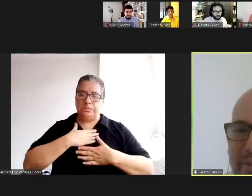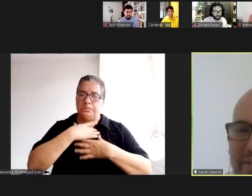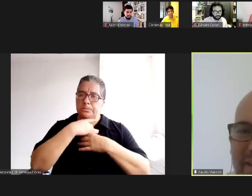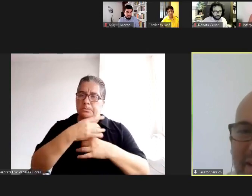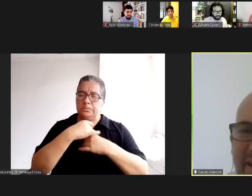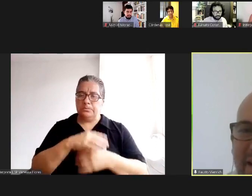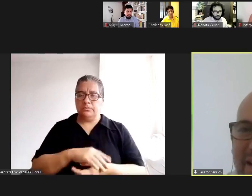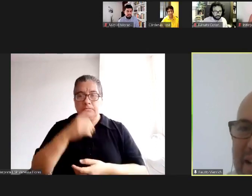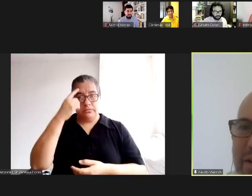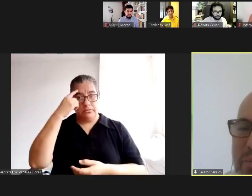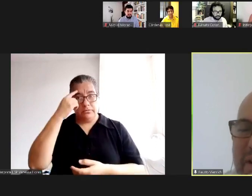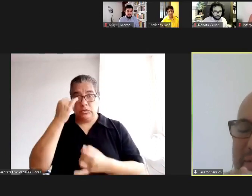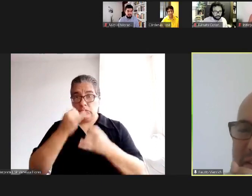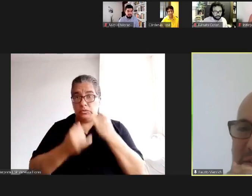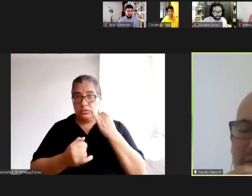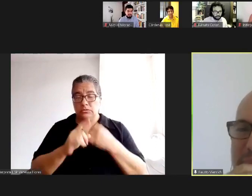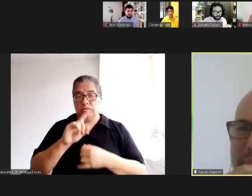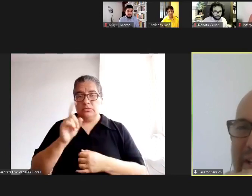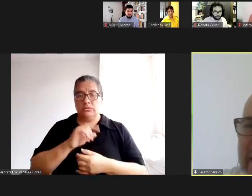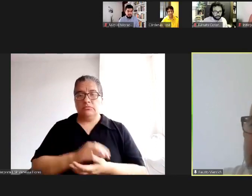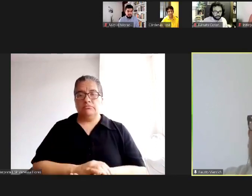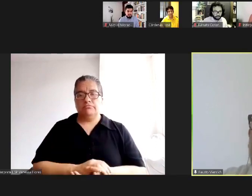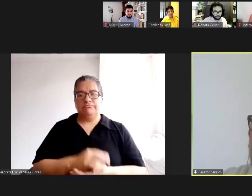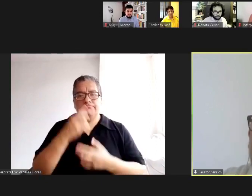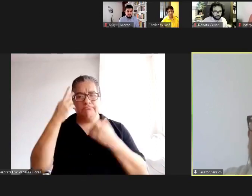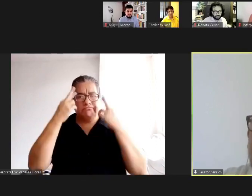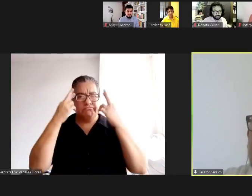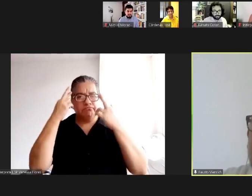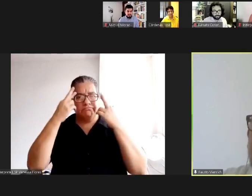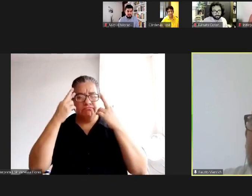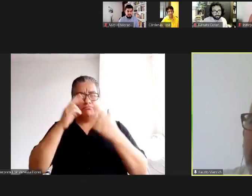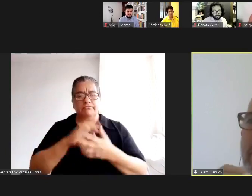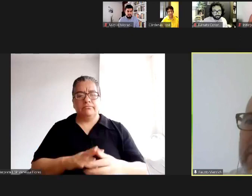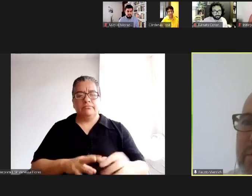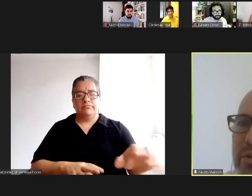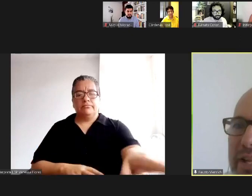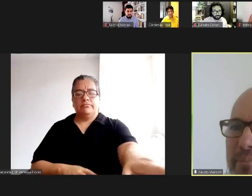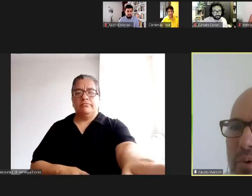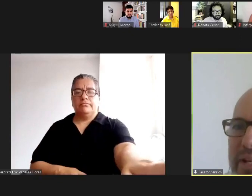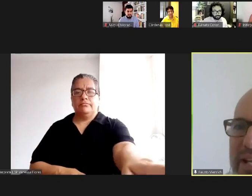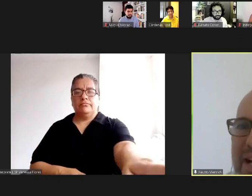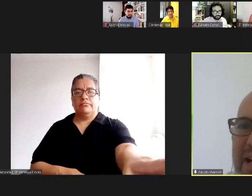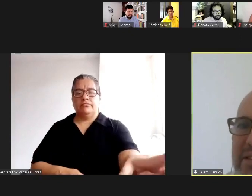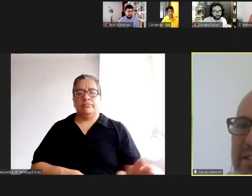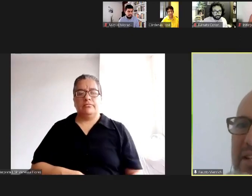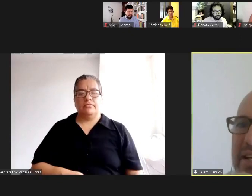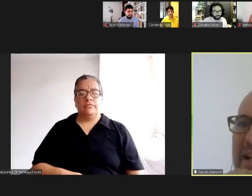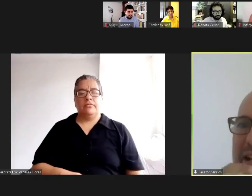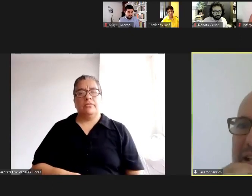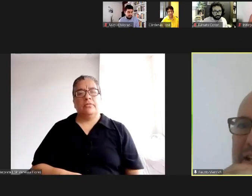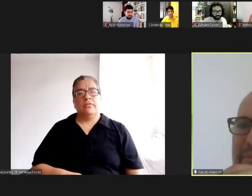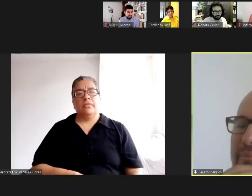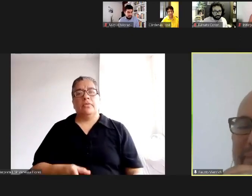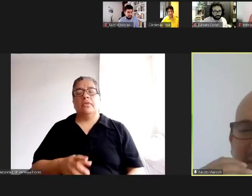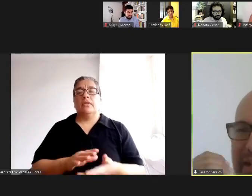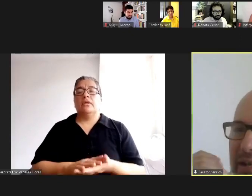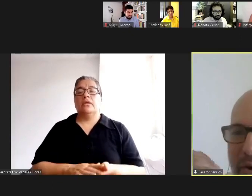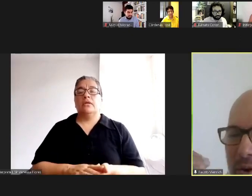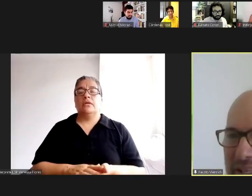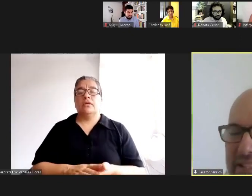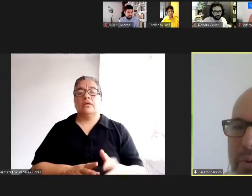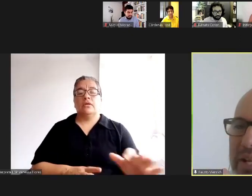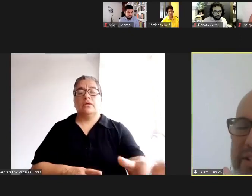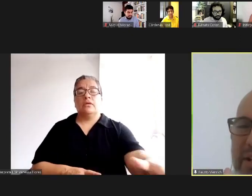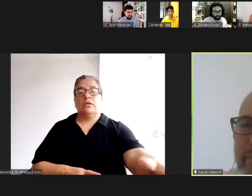el último. Como reflexión, simplemente quería poner que como instituciones públicas,